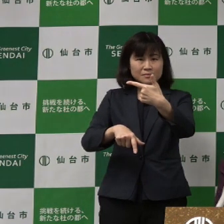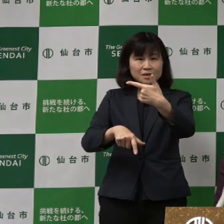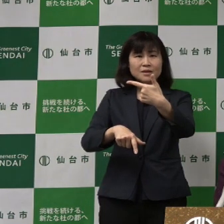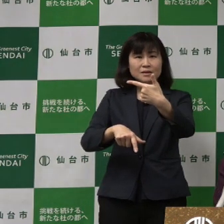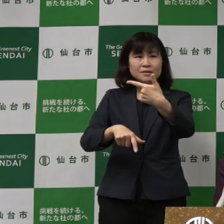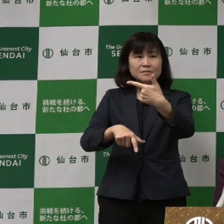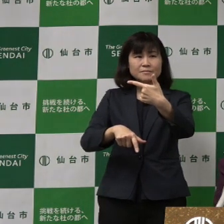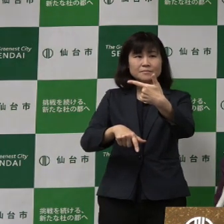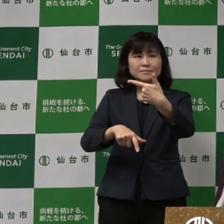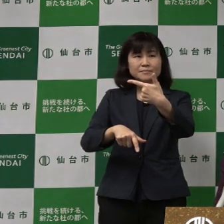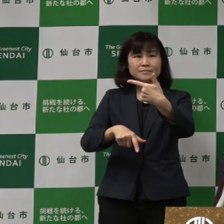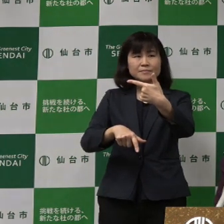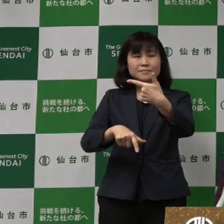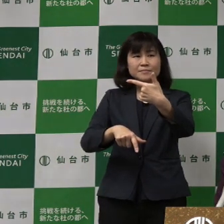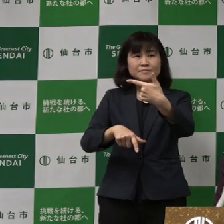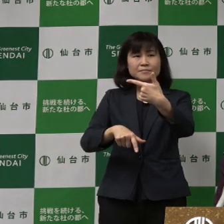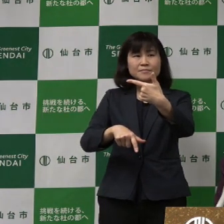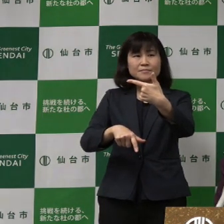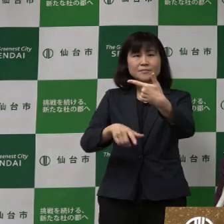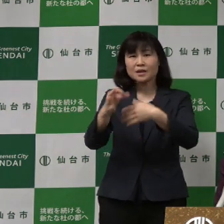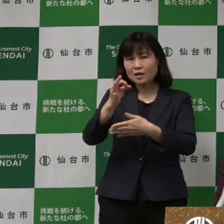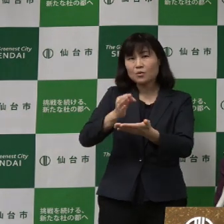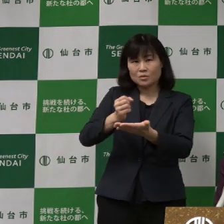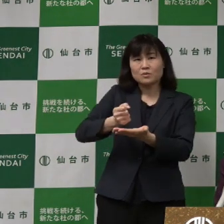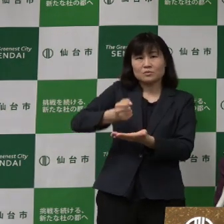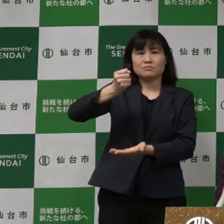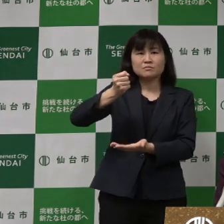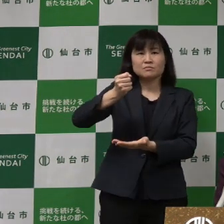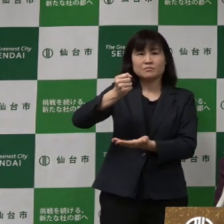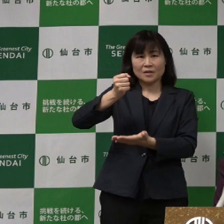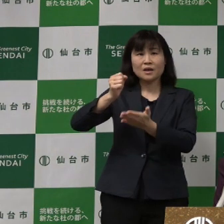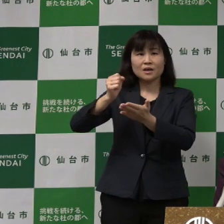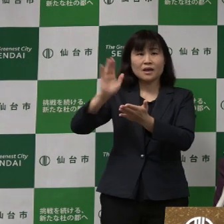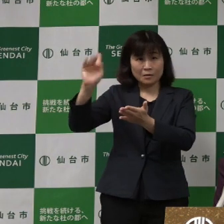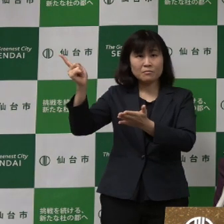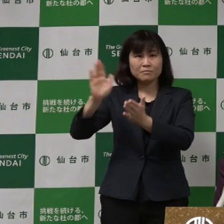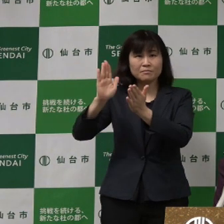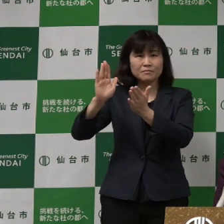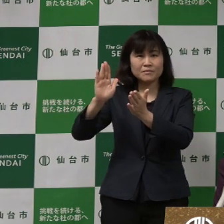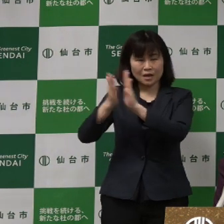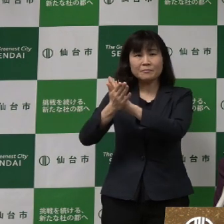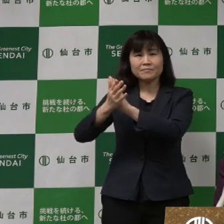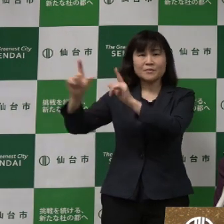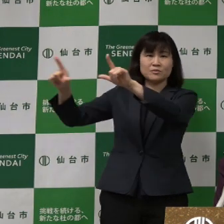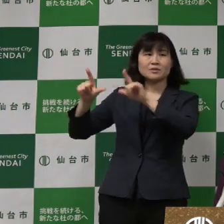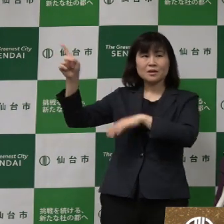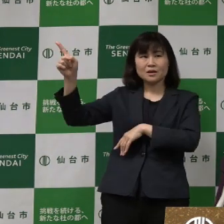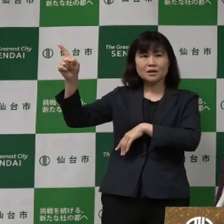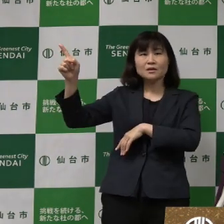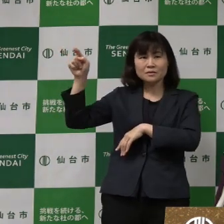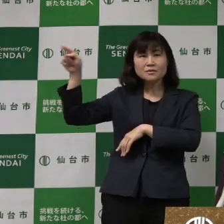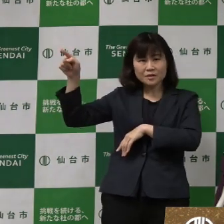ということで話が出ていますけれども、市としてはそちらの使途というかどういったこと